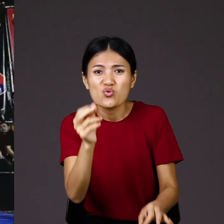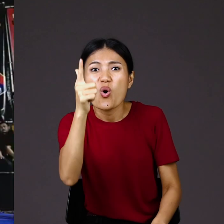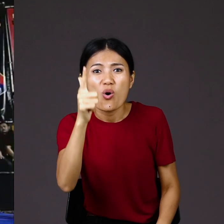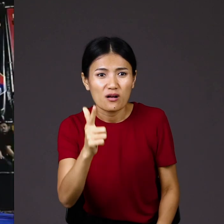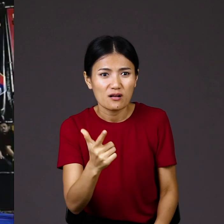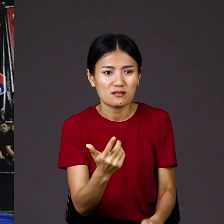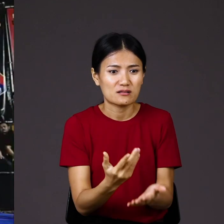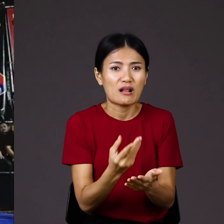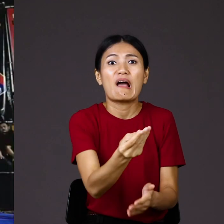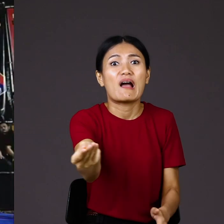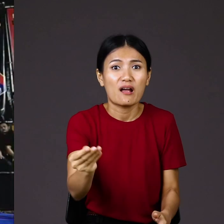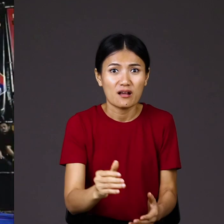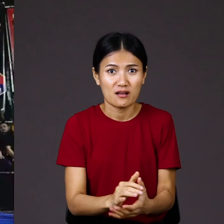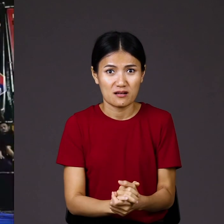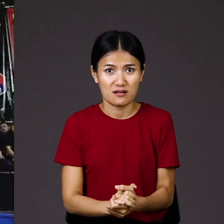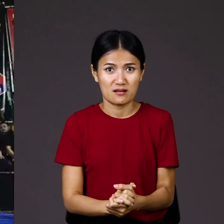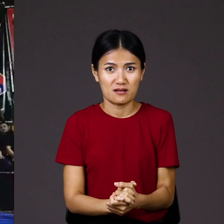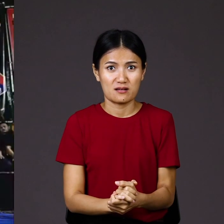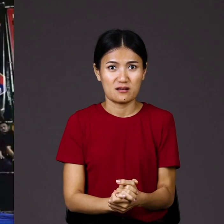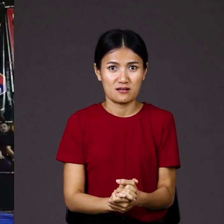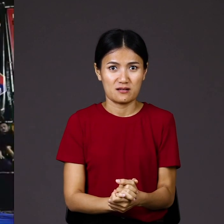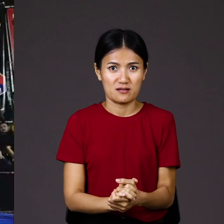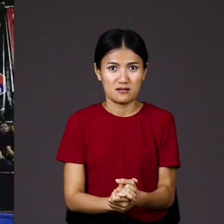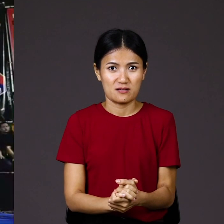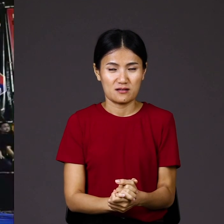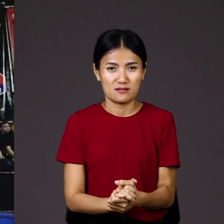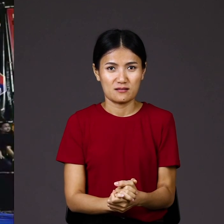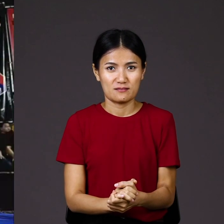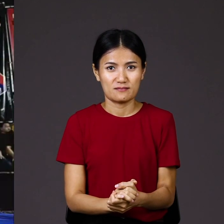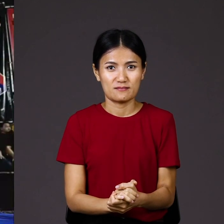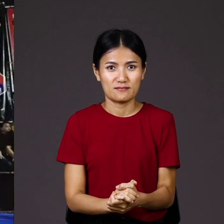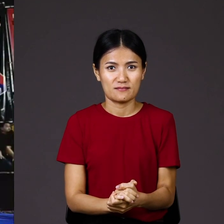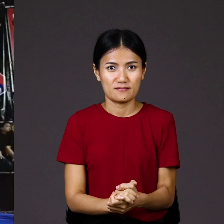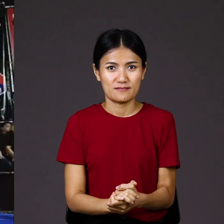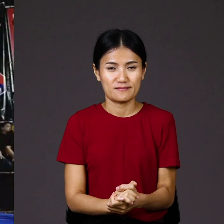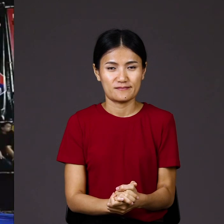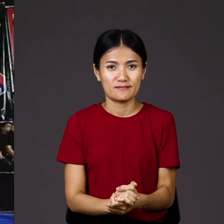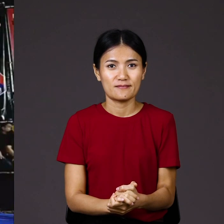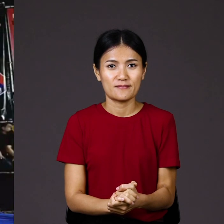ขายเสียงให้เขาพร้อมกับขายอนาคตลูกหลานของทุกท่านให้เขาด้วย